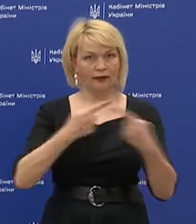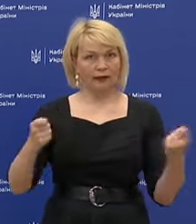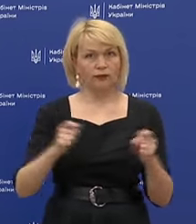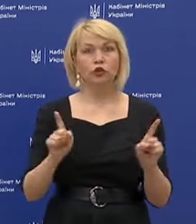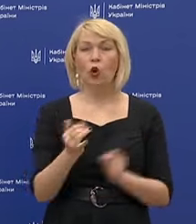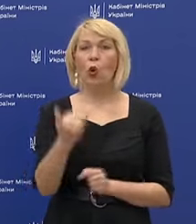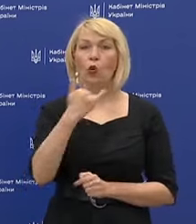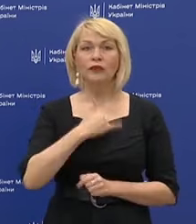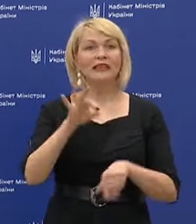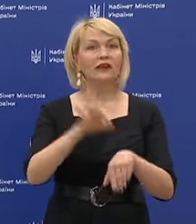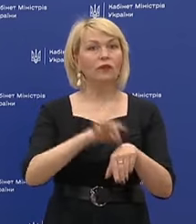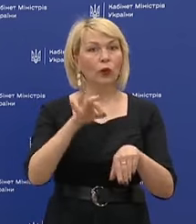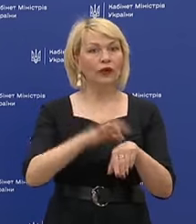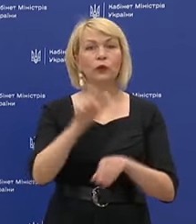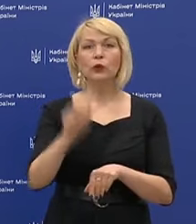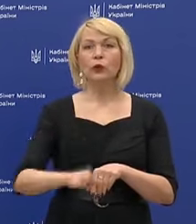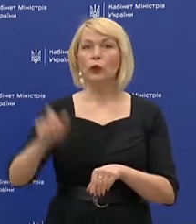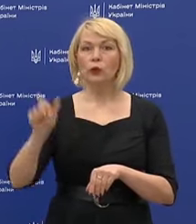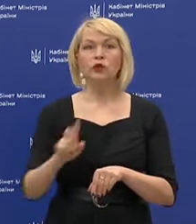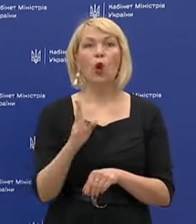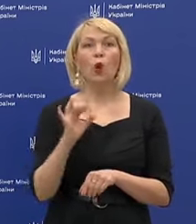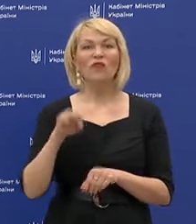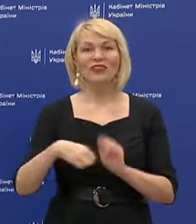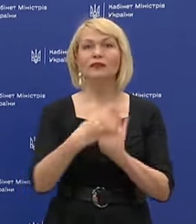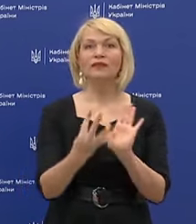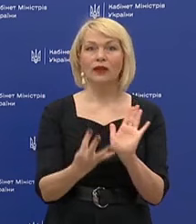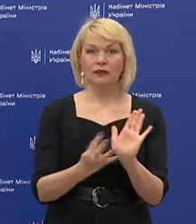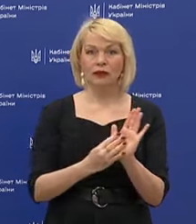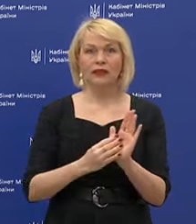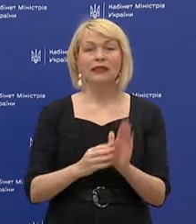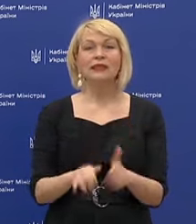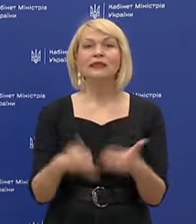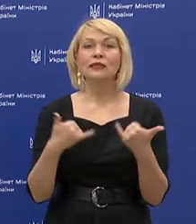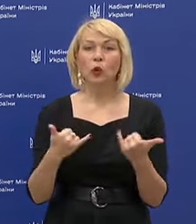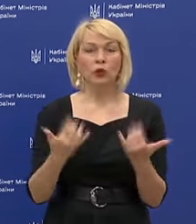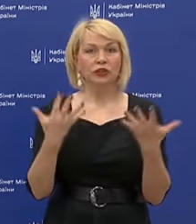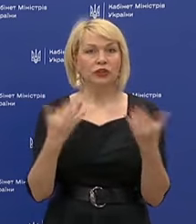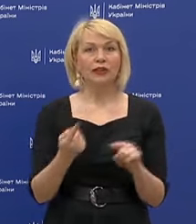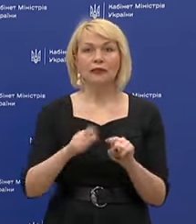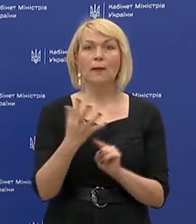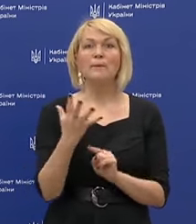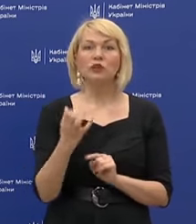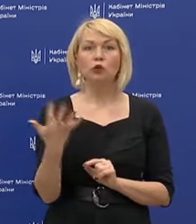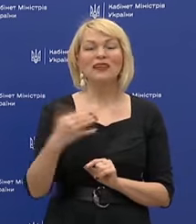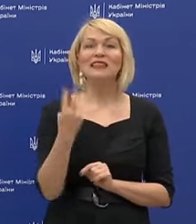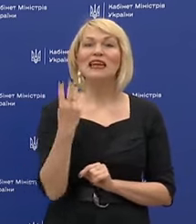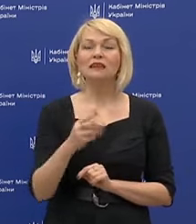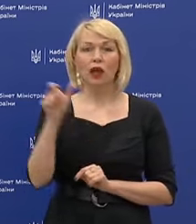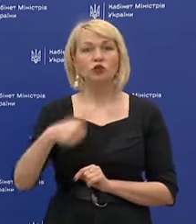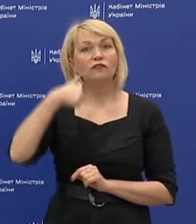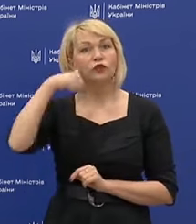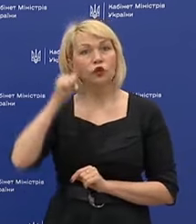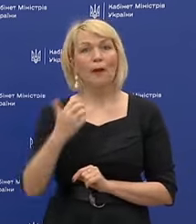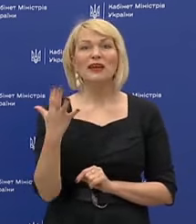нас хворіють люди на COVID-19. І за сьогоднішній день це 553 особи. Вчора це